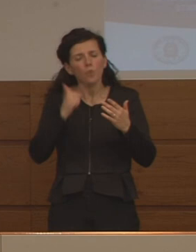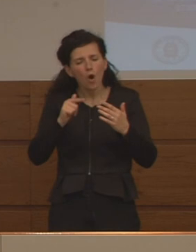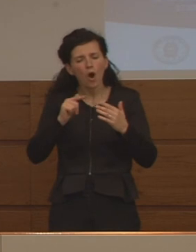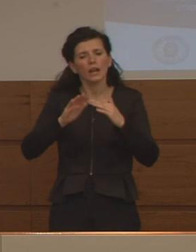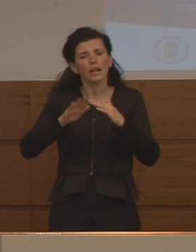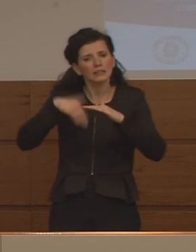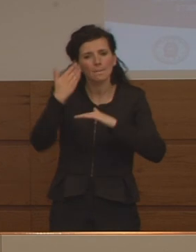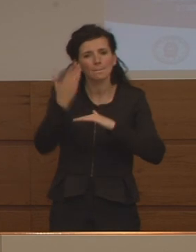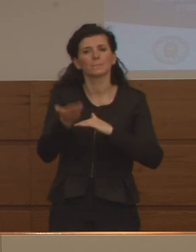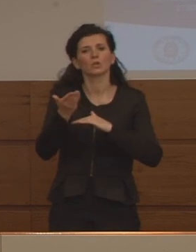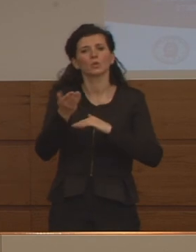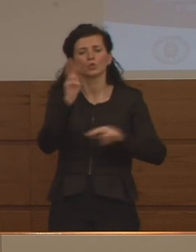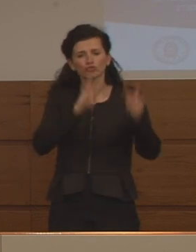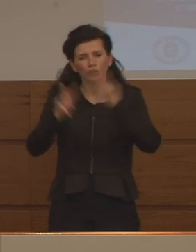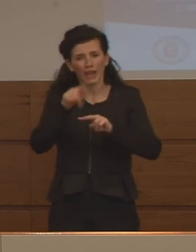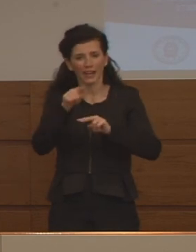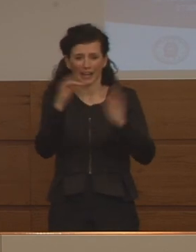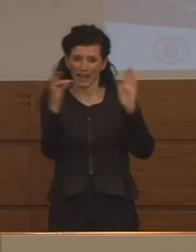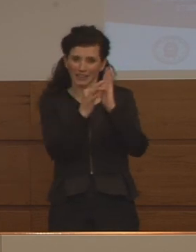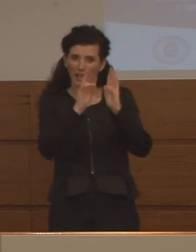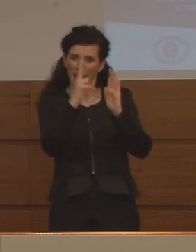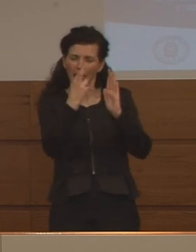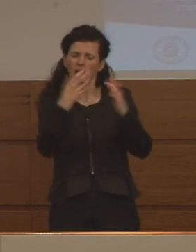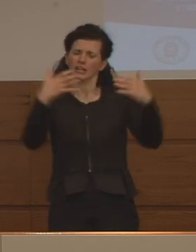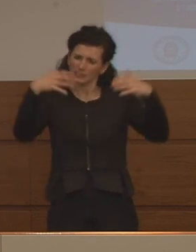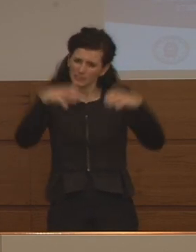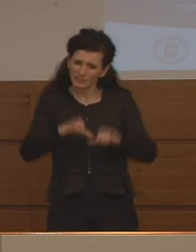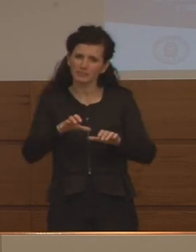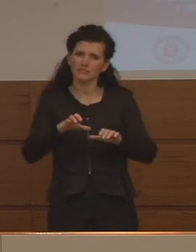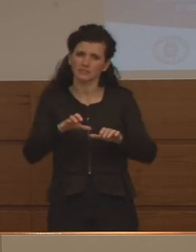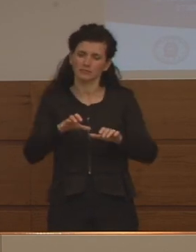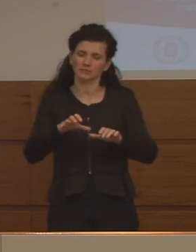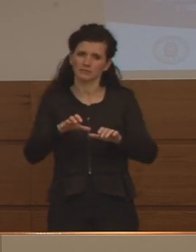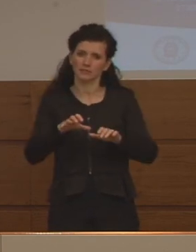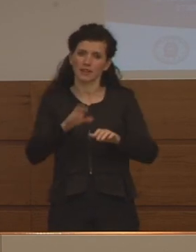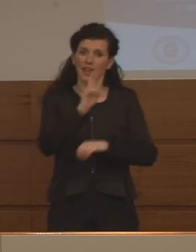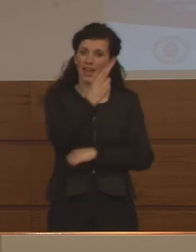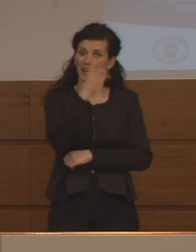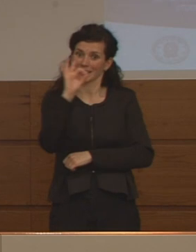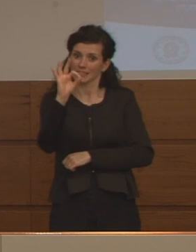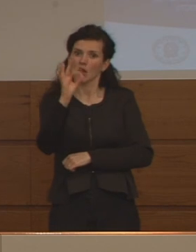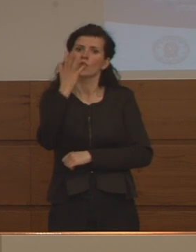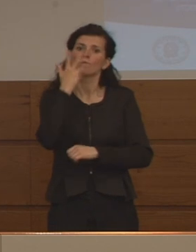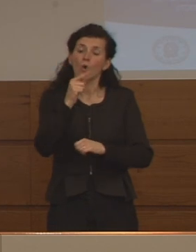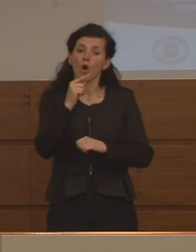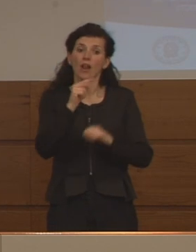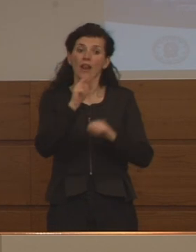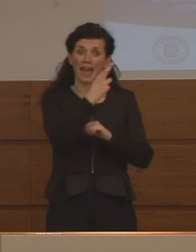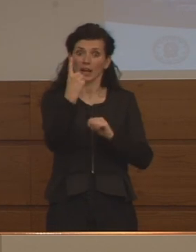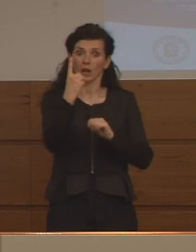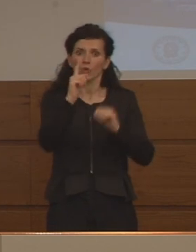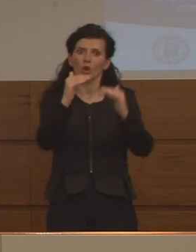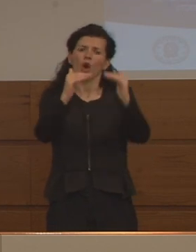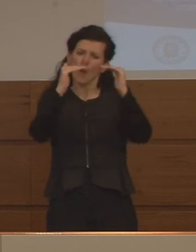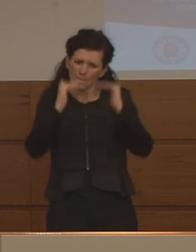più ridurre il valore del re con zero portarlo sotto uno